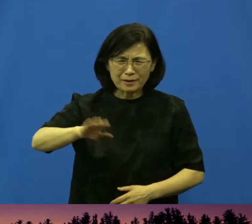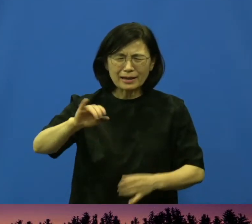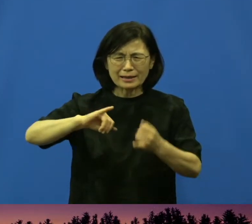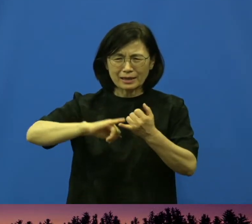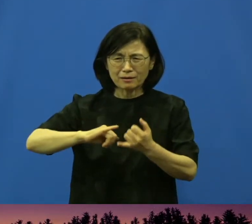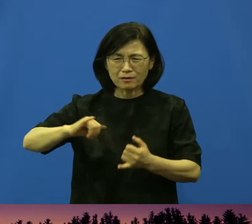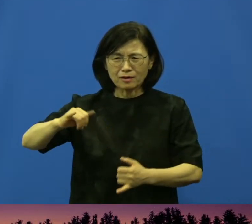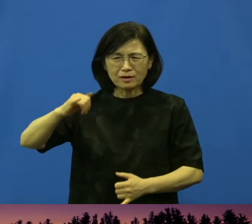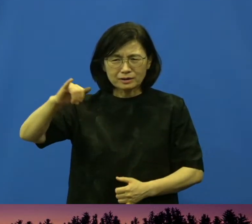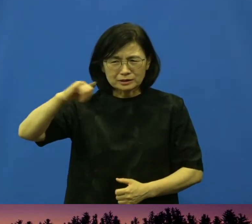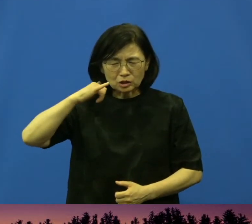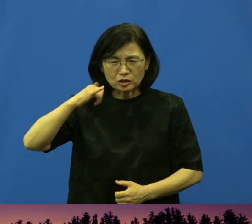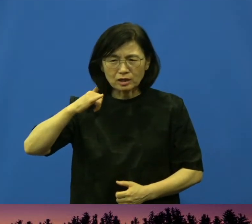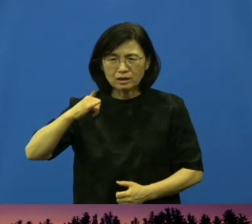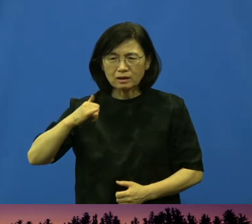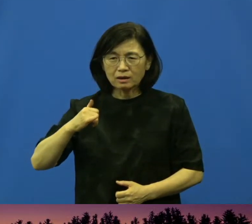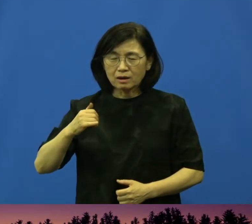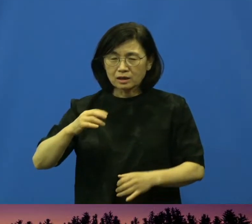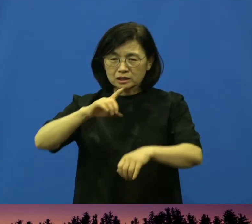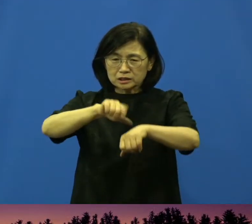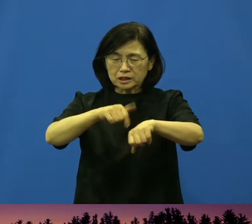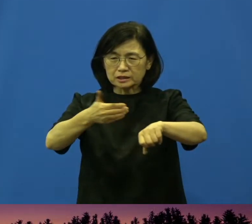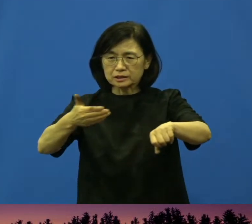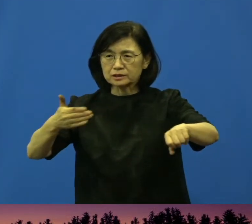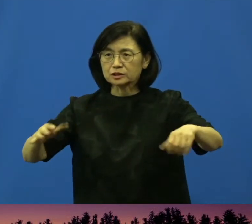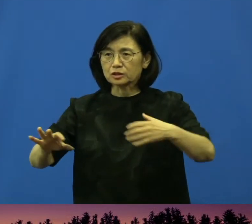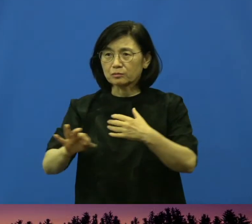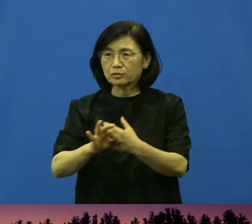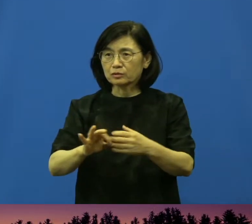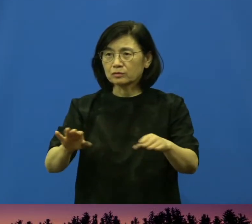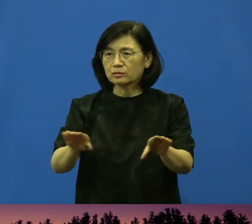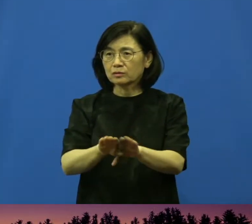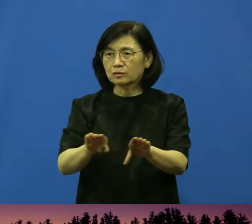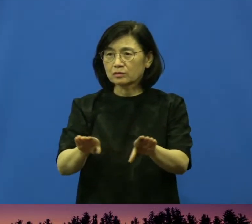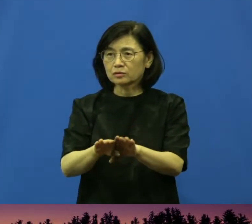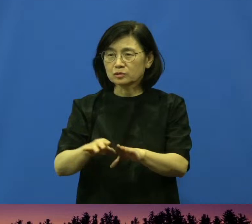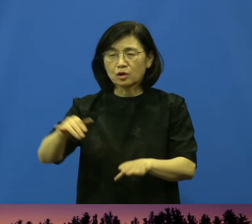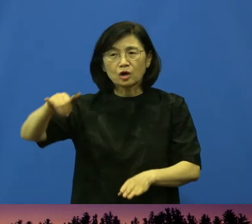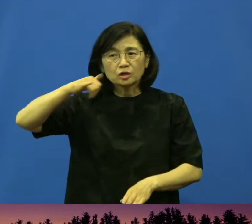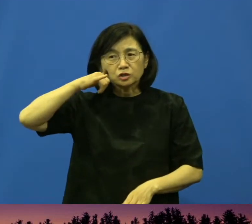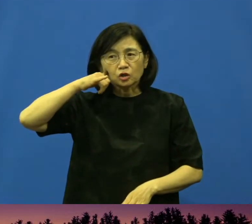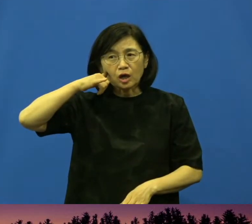하나님이 없는 세상, 하나님 의식하지 않고